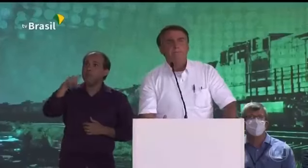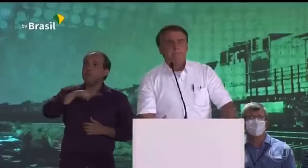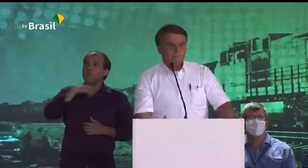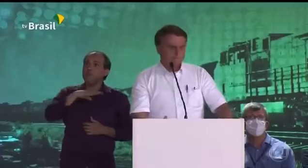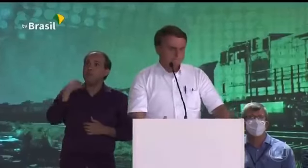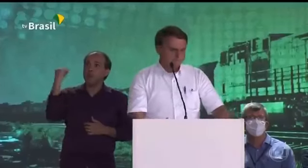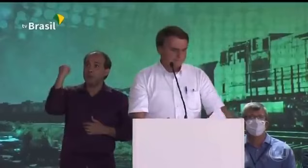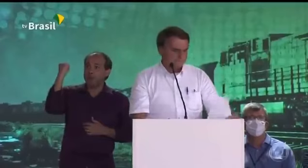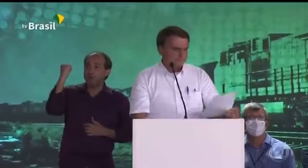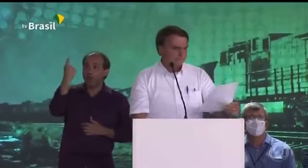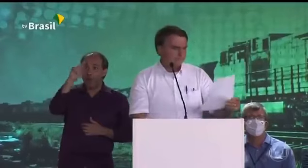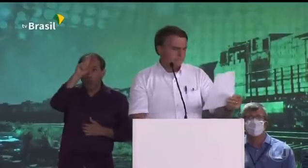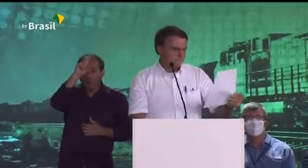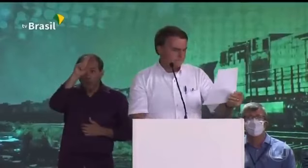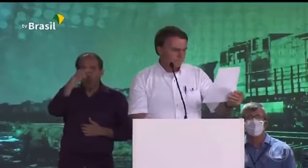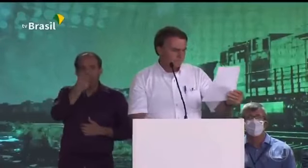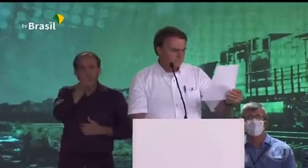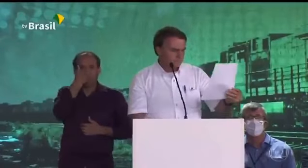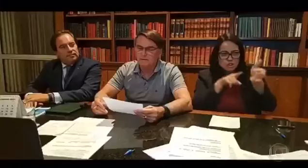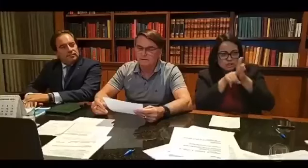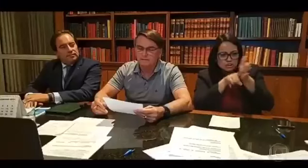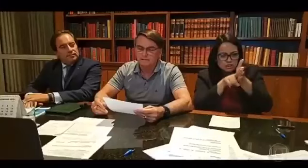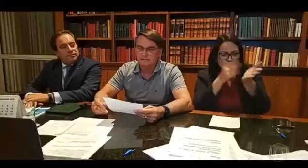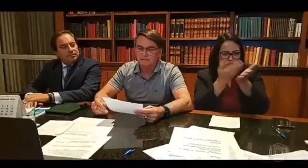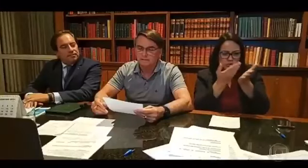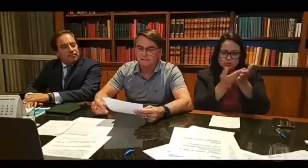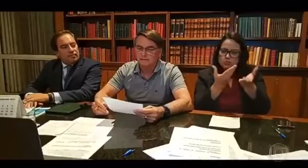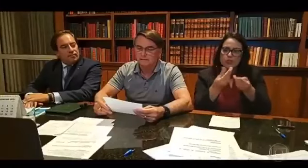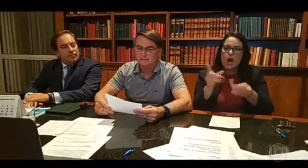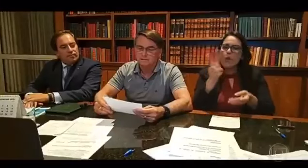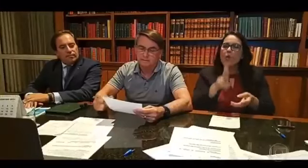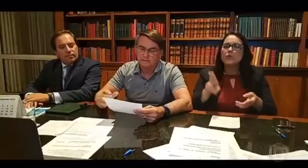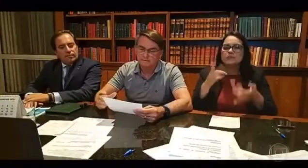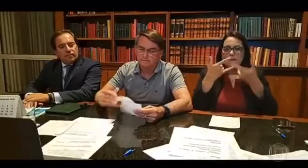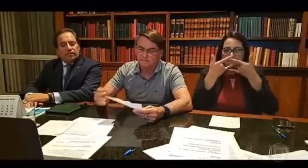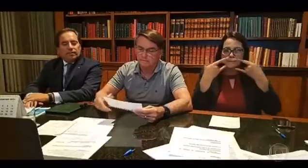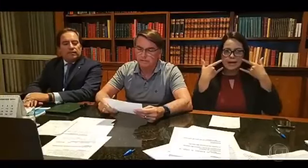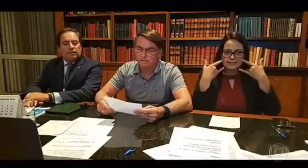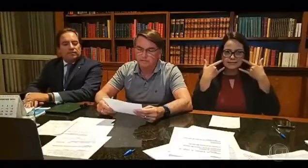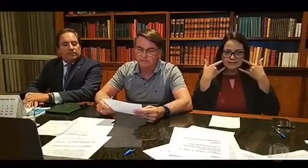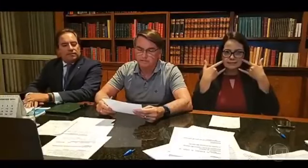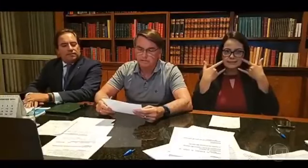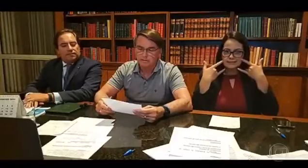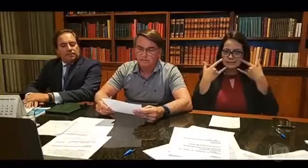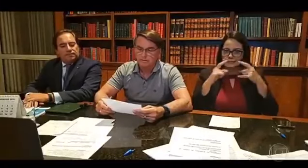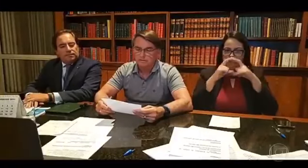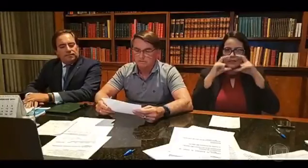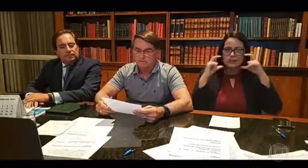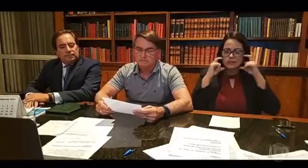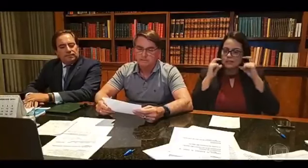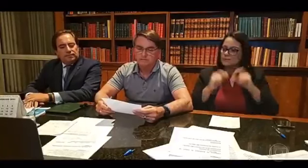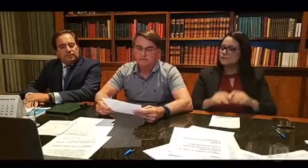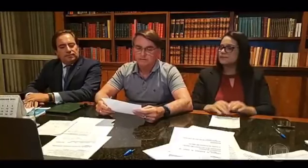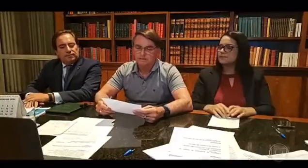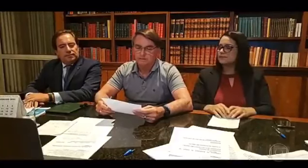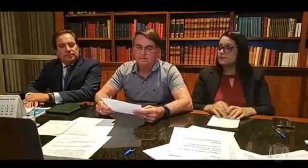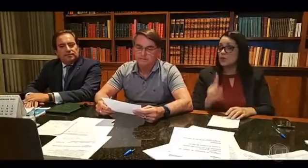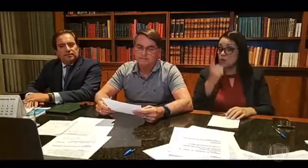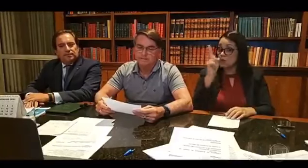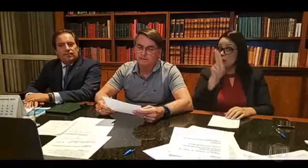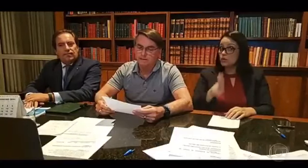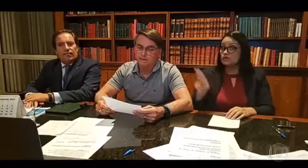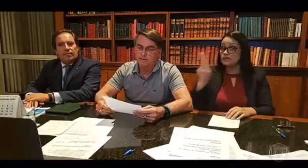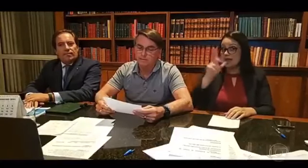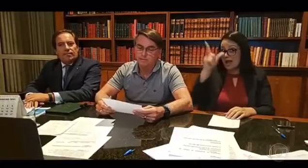usou a proteção no rosto e a menos de duas semanas criticou publicamente as máscaras chegou a afirmar sem nenhuma base científica